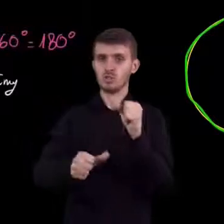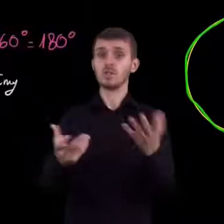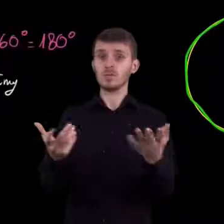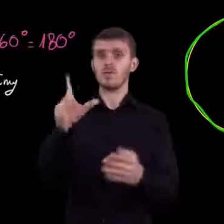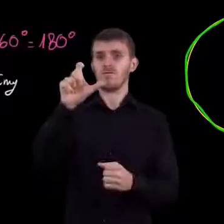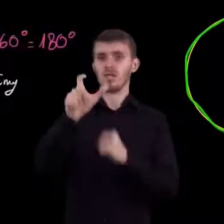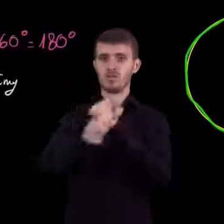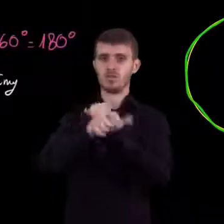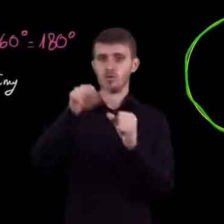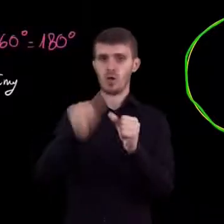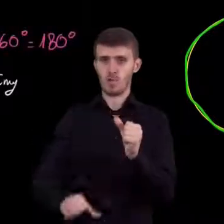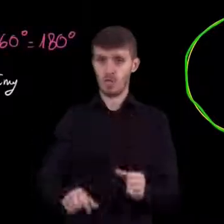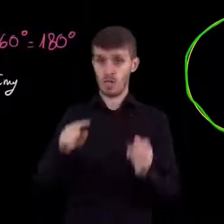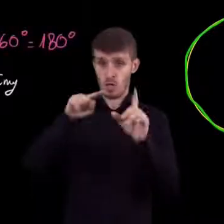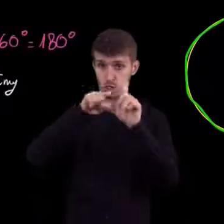a to jest równe